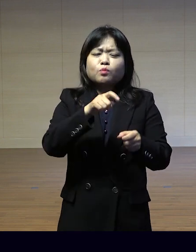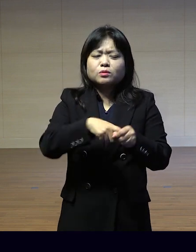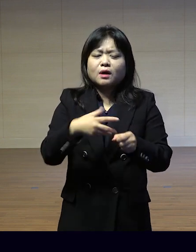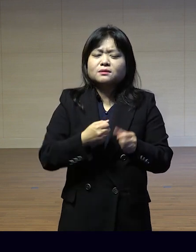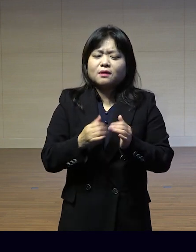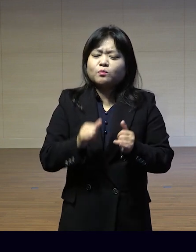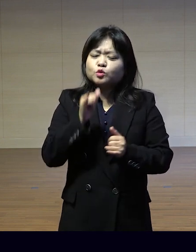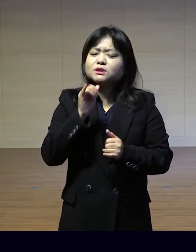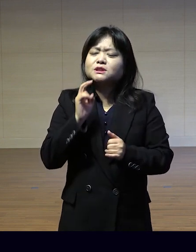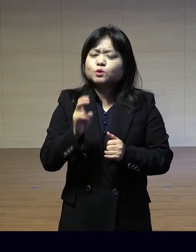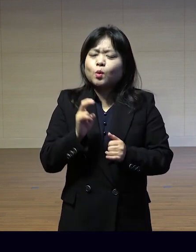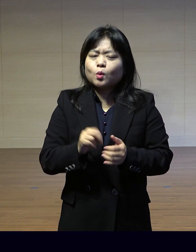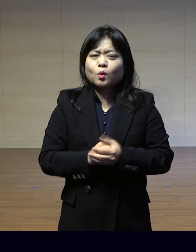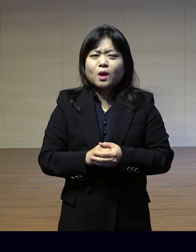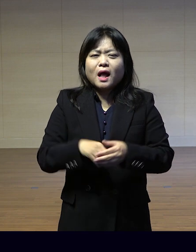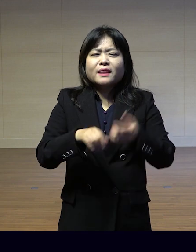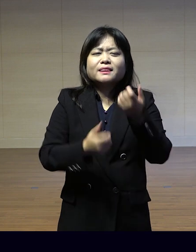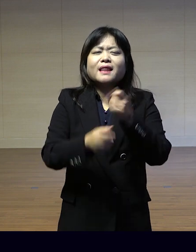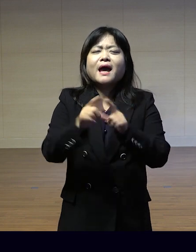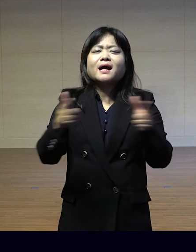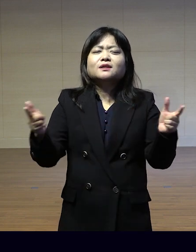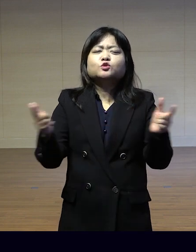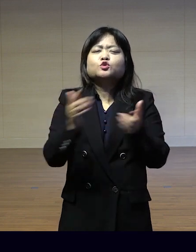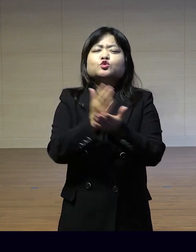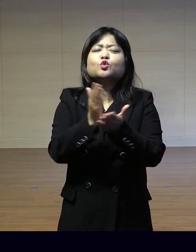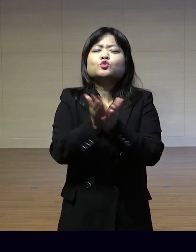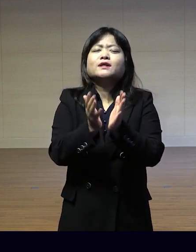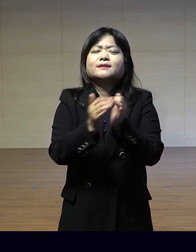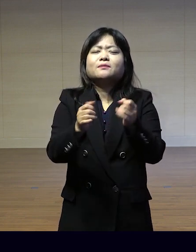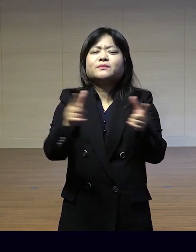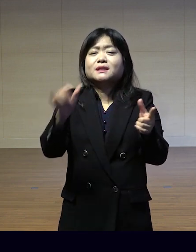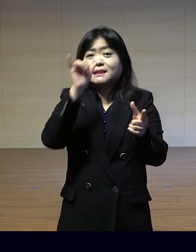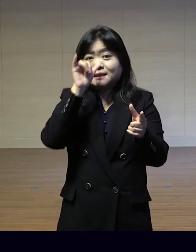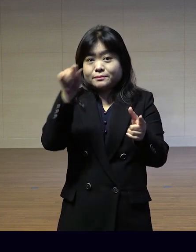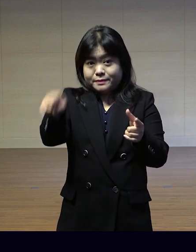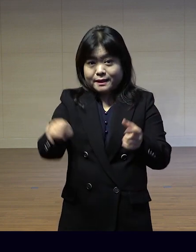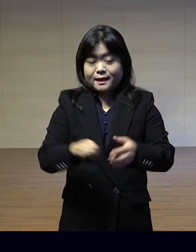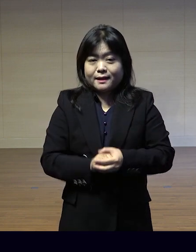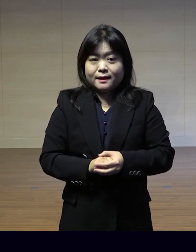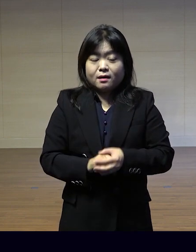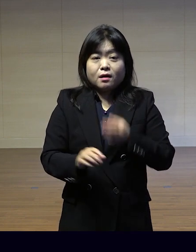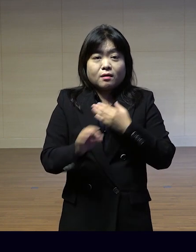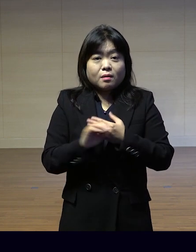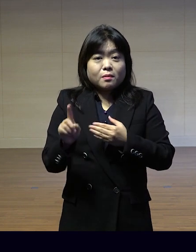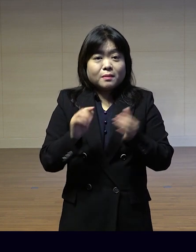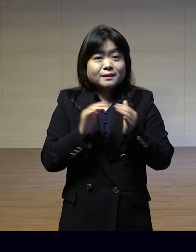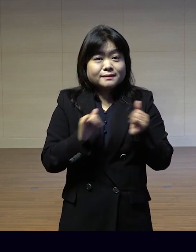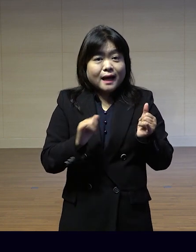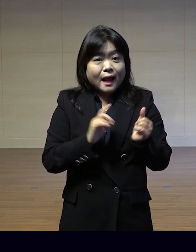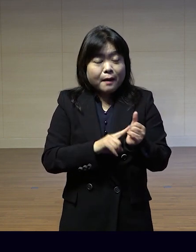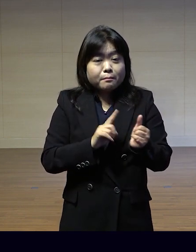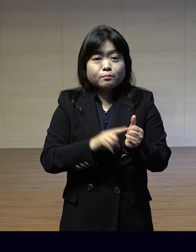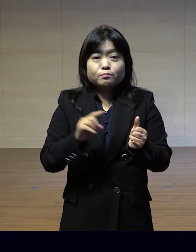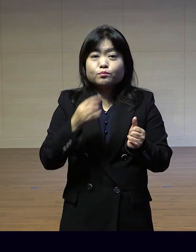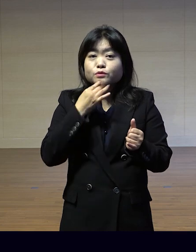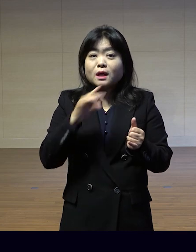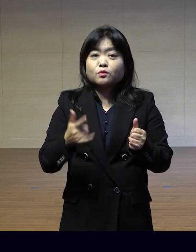예. 다양한 종류의 사람들이 있습니다. 그래 사람은 놔두고, 예. 그러면